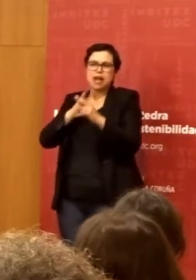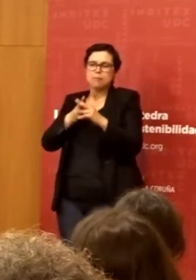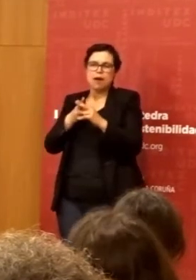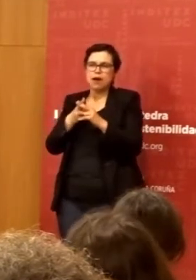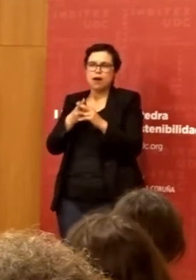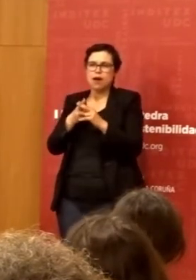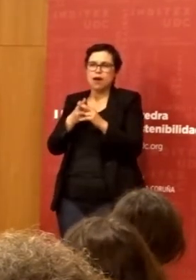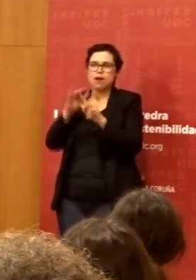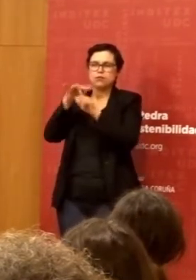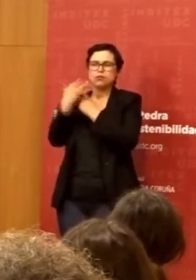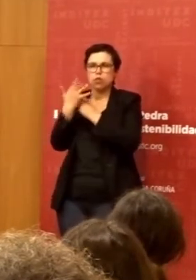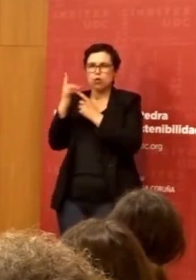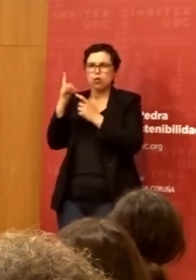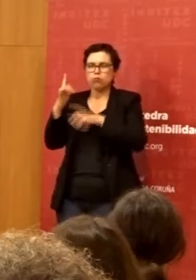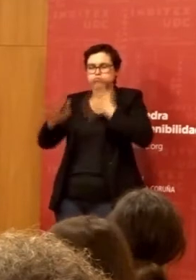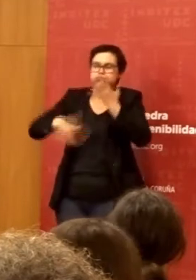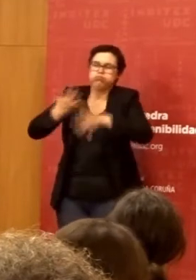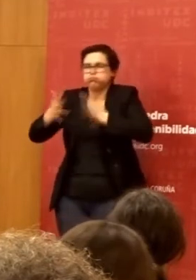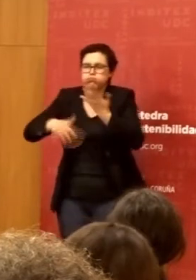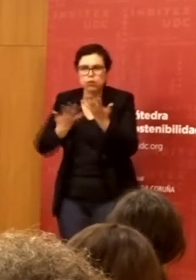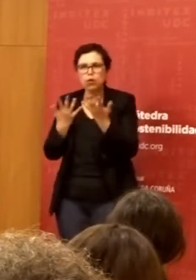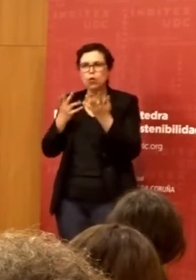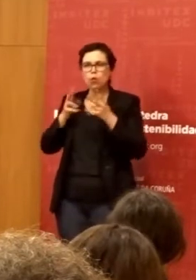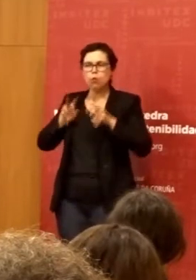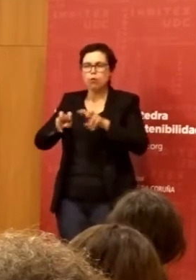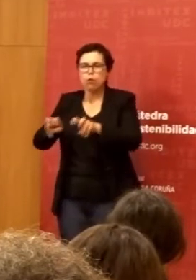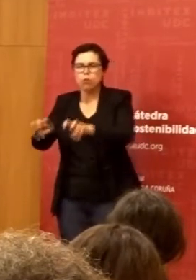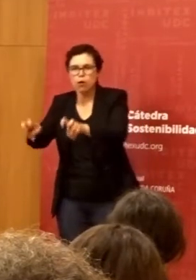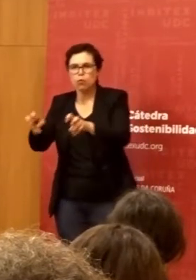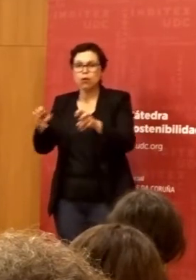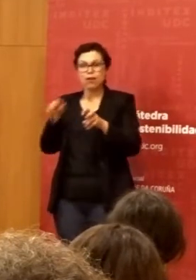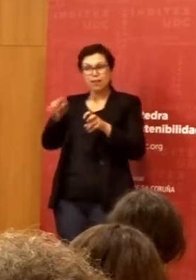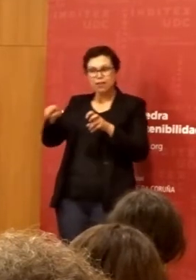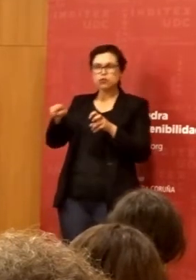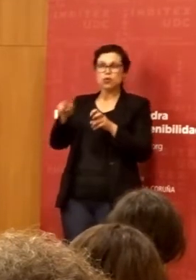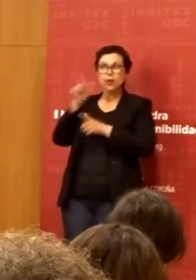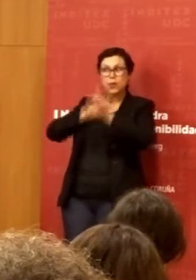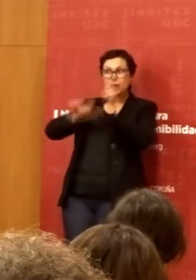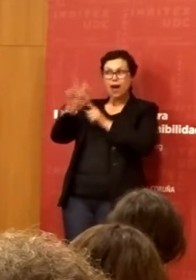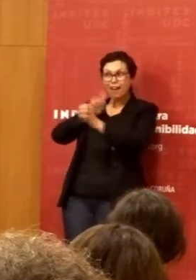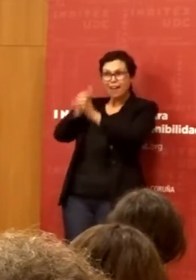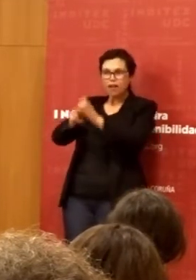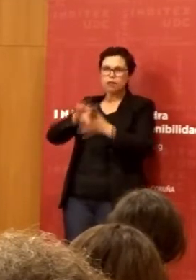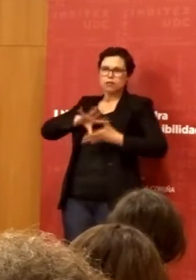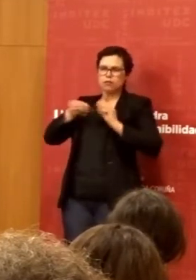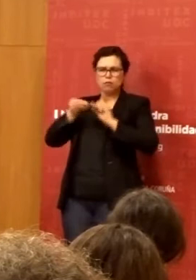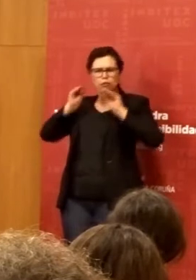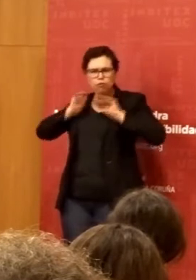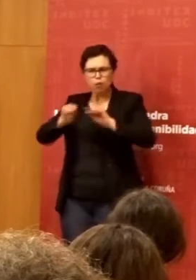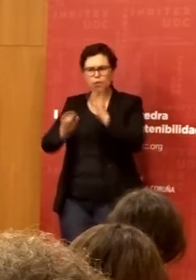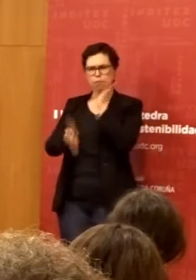continua teniendo que adaptarse a situaciones nuevas, con lo cual es una extraordinaria ocasión para formar las habilidades